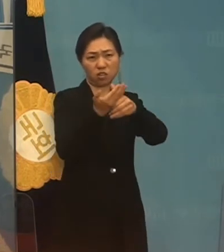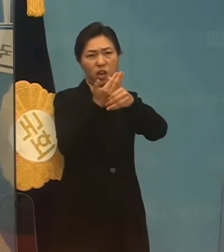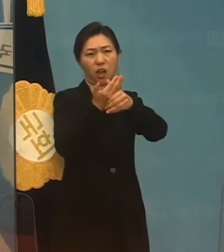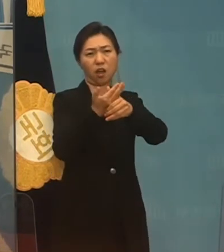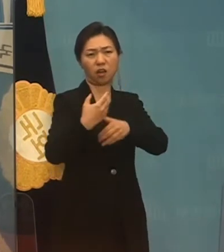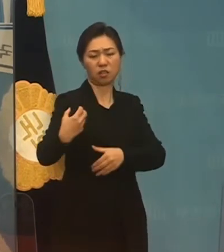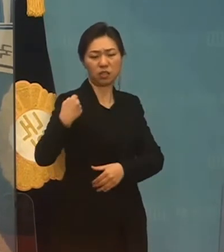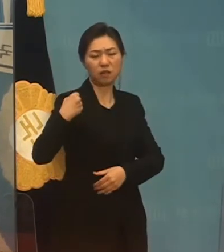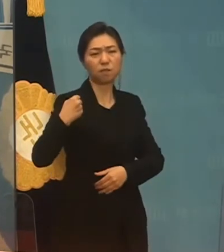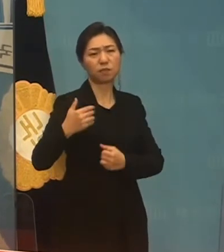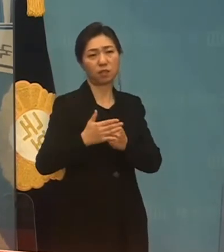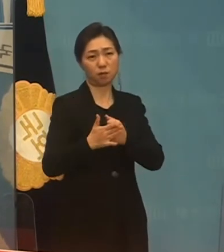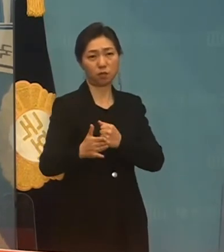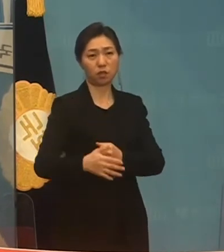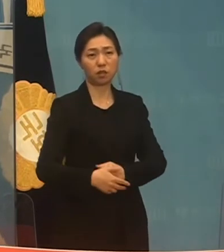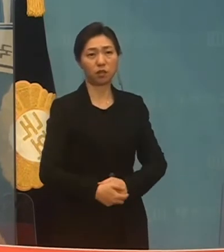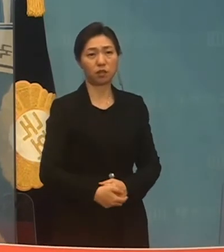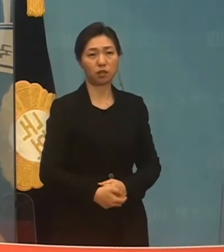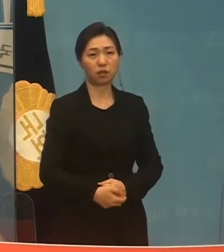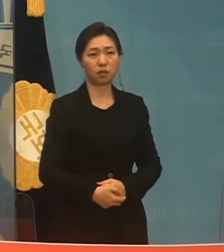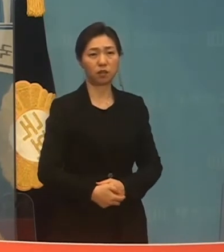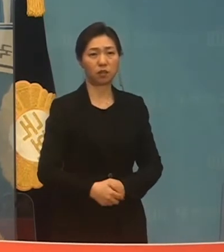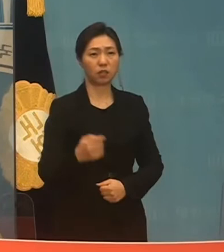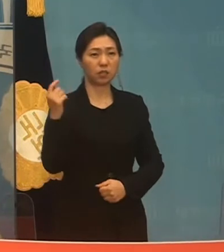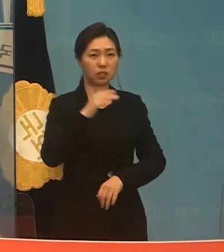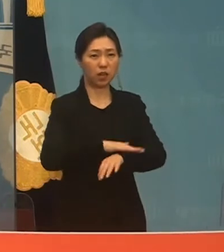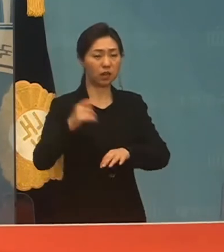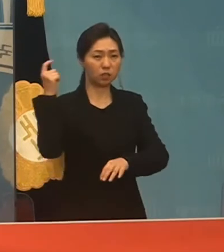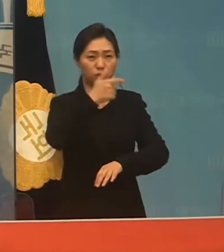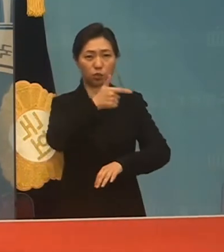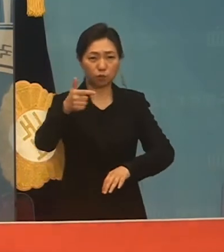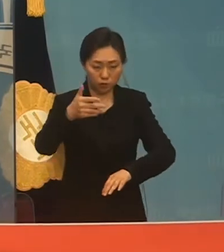동력이었기 때문입니다. 경청해 주셔서 감사합니다.